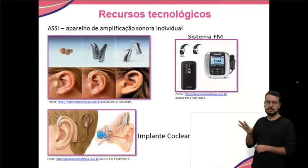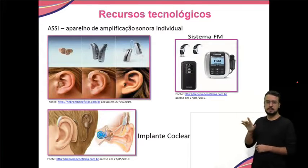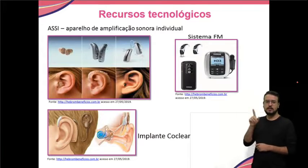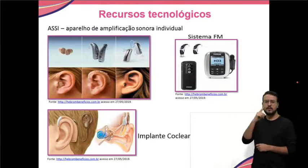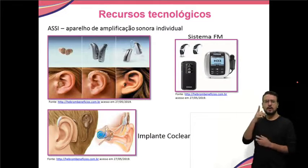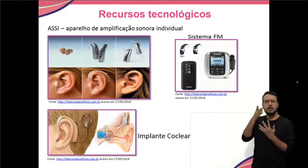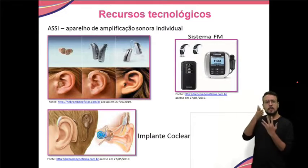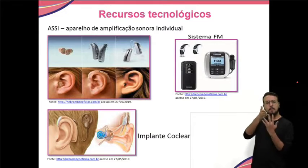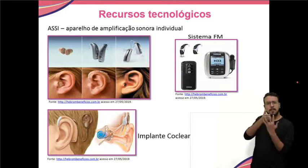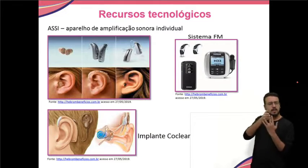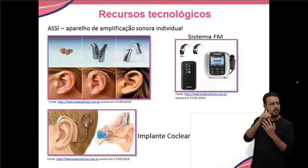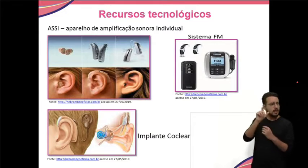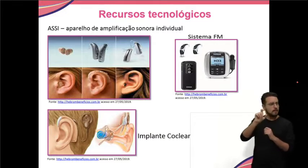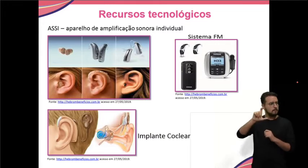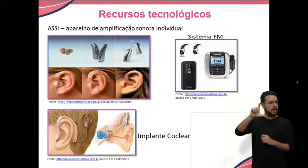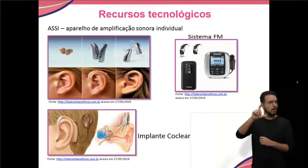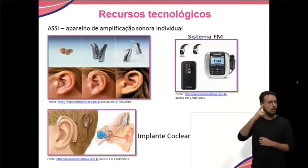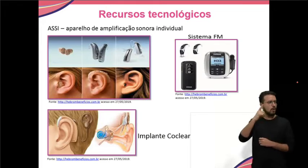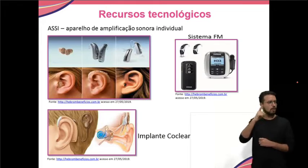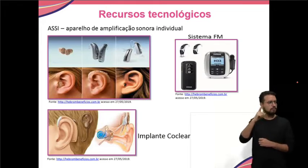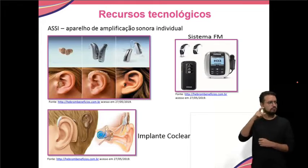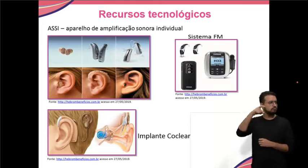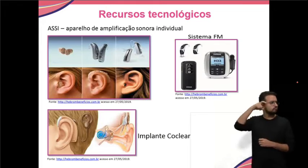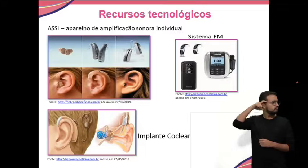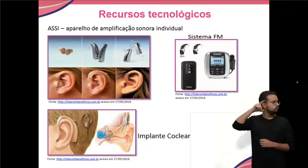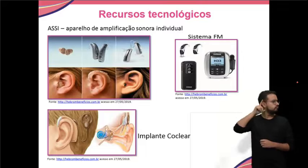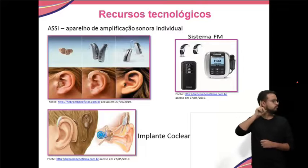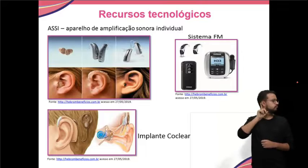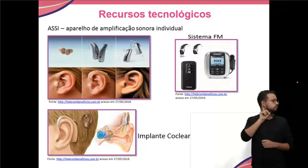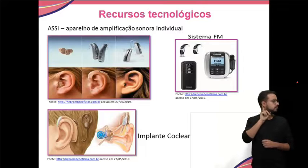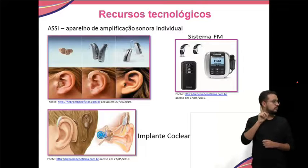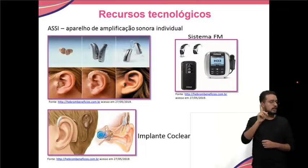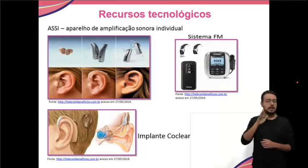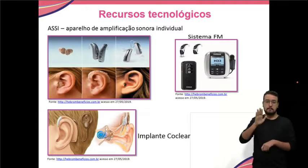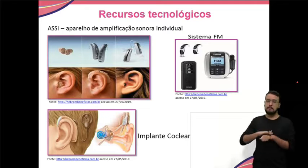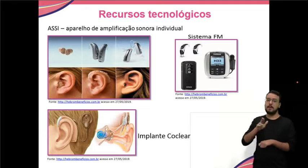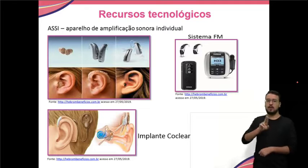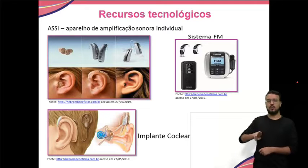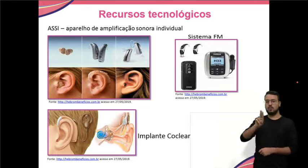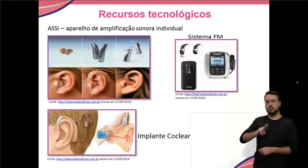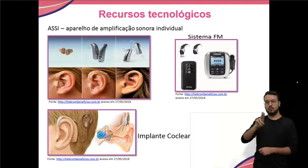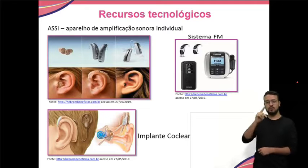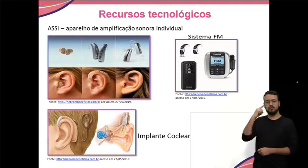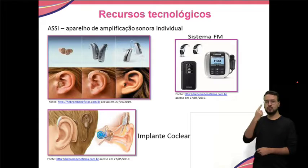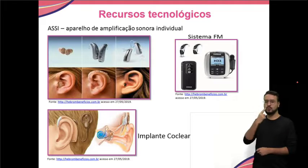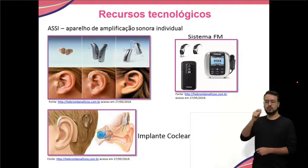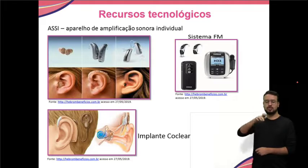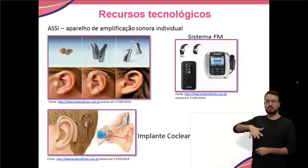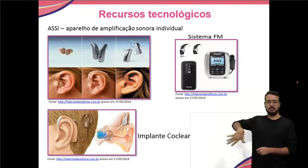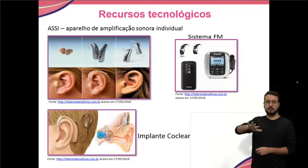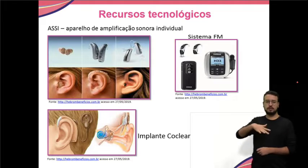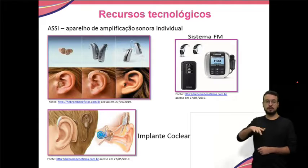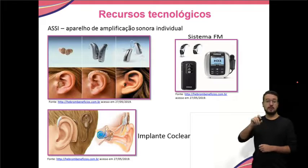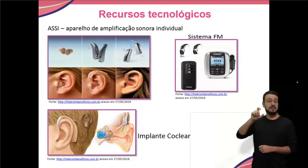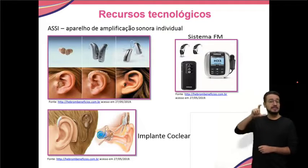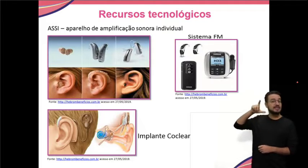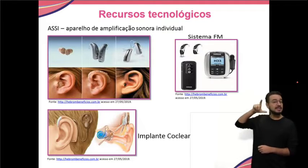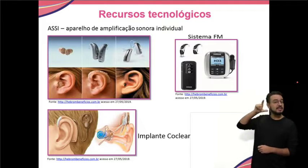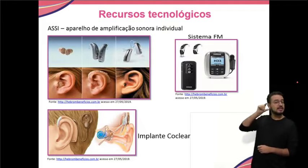pouquinho maior, ele é o mais usado pelos surdos de forma geral. O tamanho, o formato, para